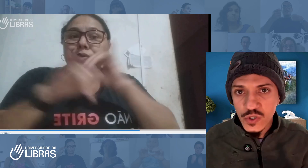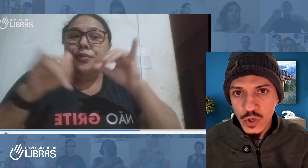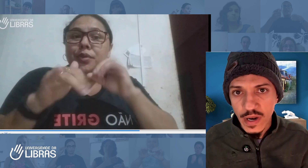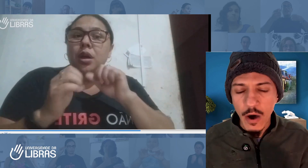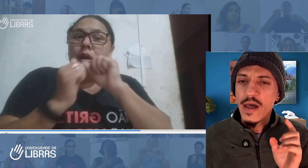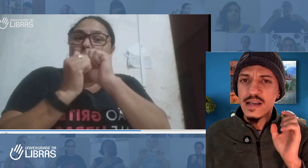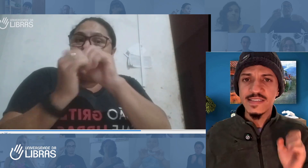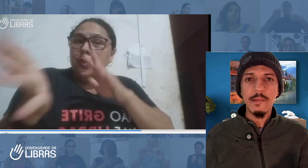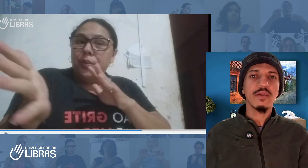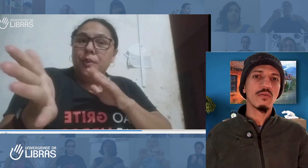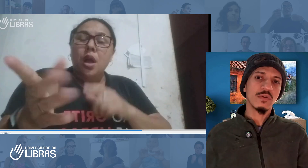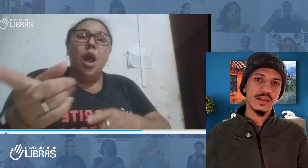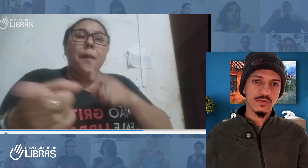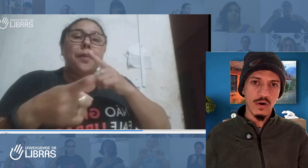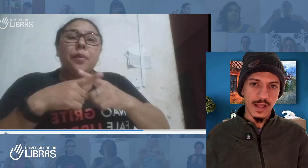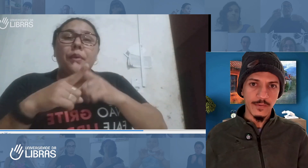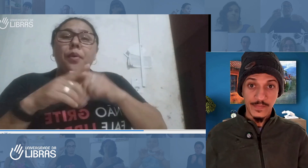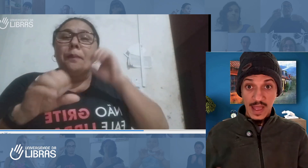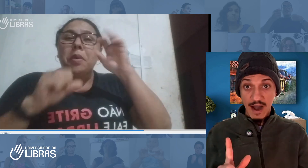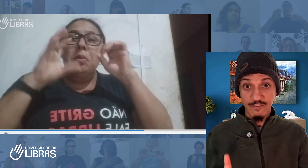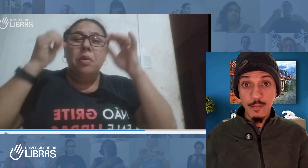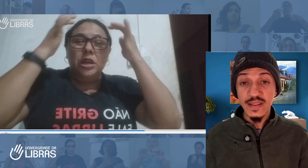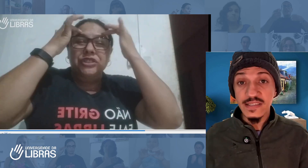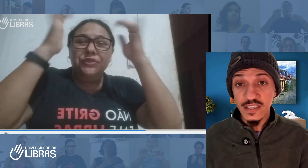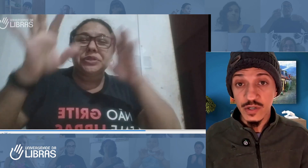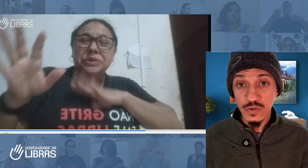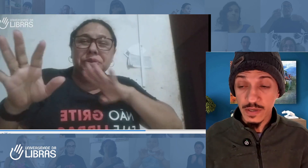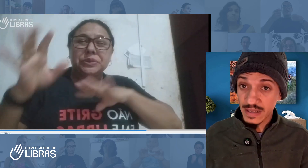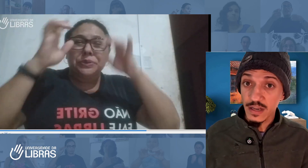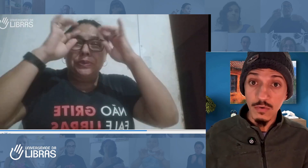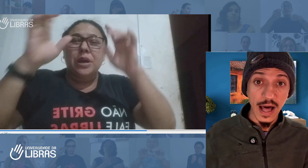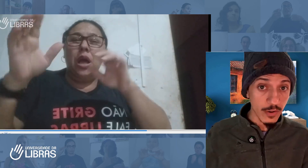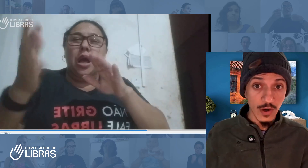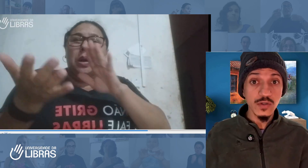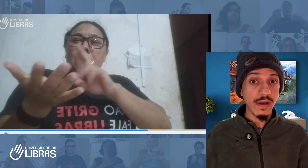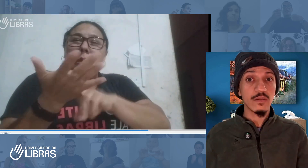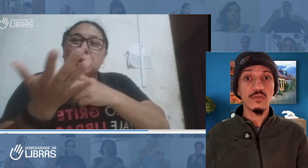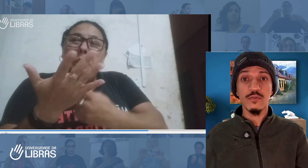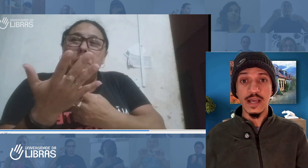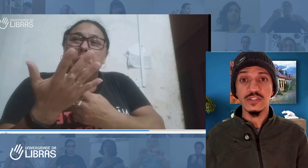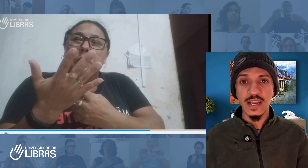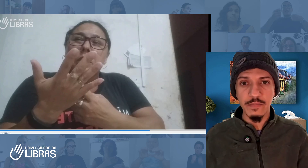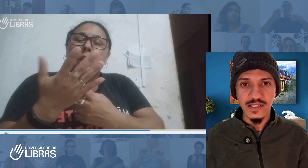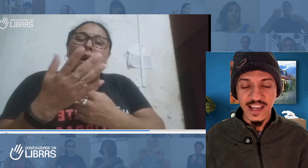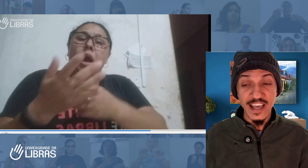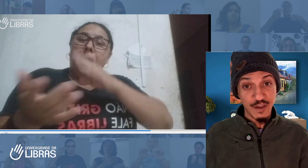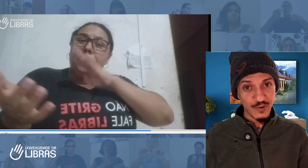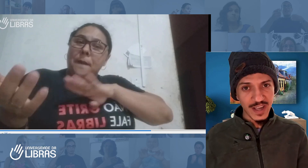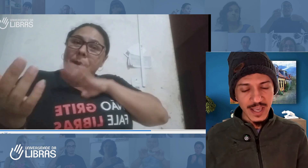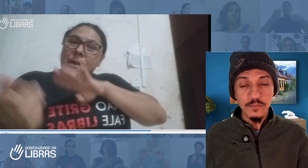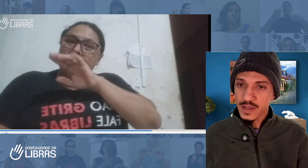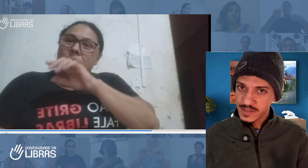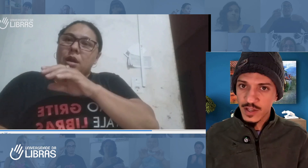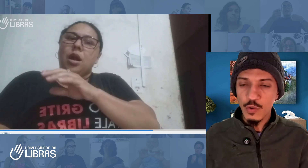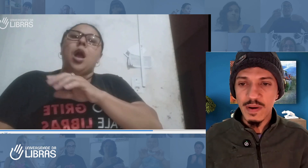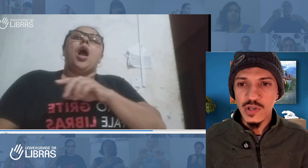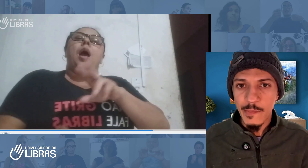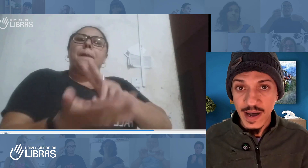emocional, sempre no contexto correto. A Válbia decidiu se matricular no nosso método Fluente em Libras e foi aí, seguindo passo a passo, que